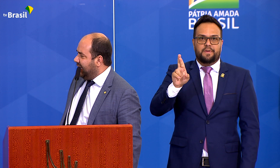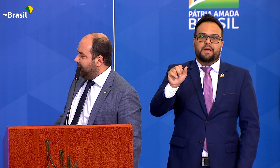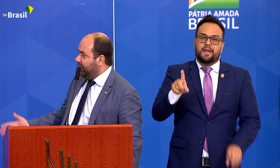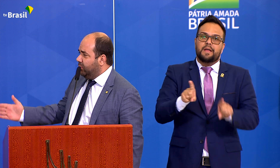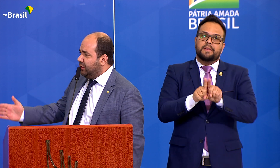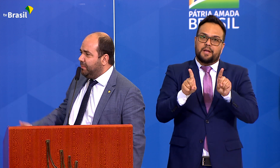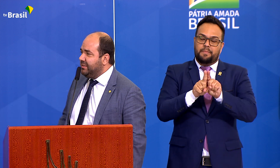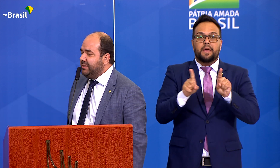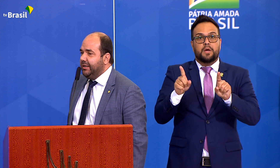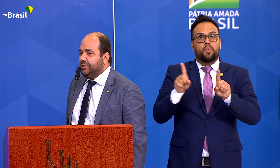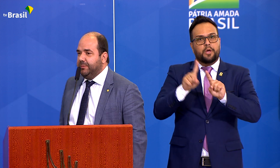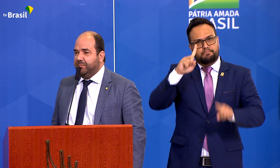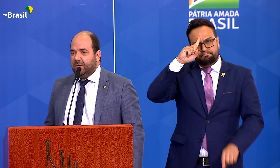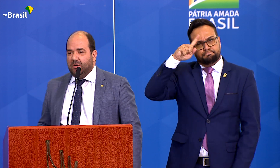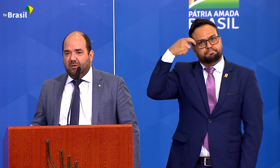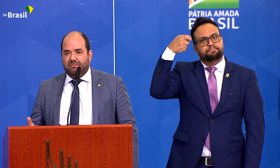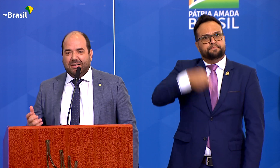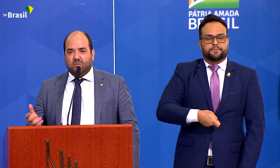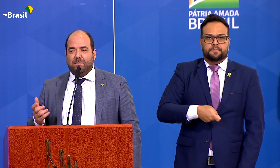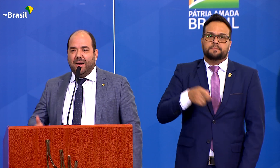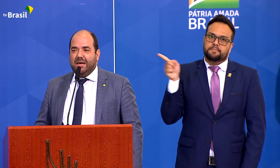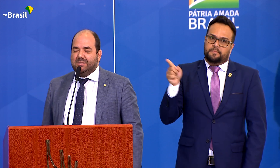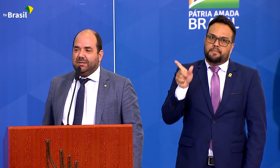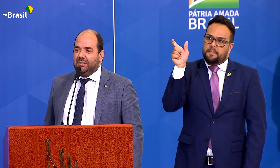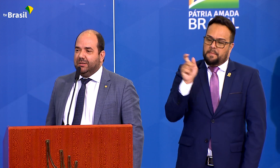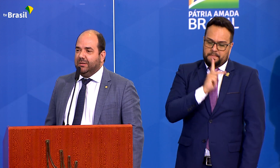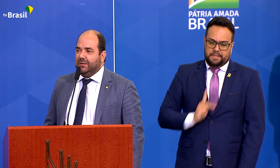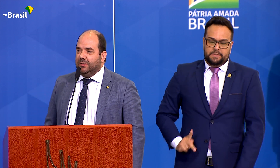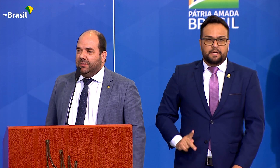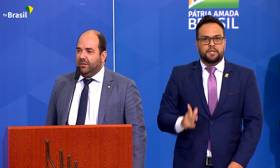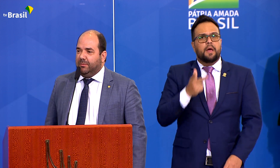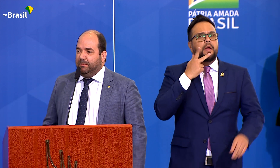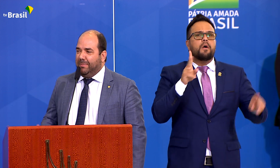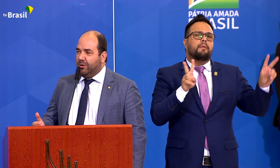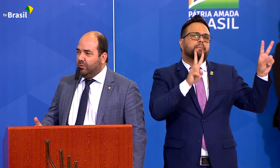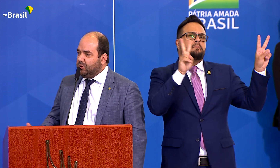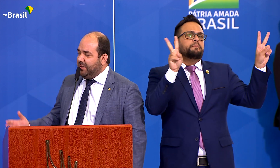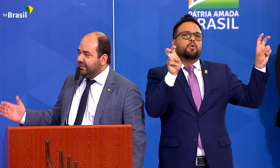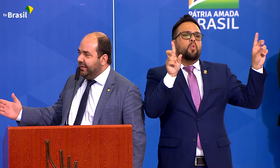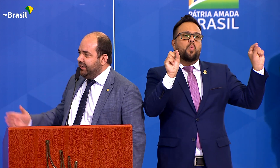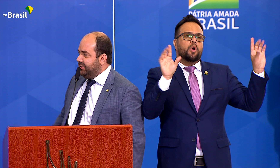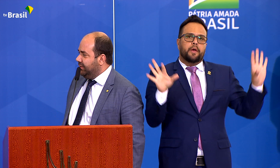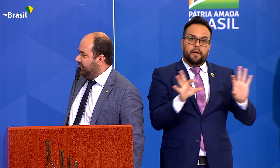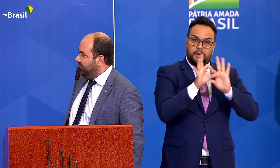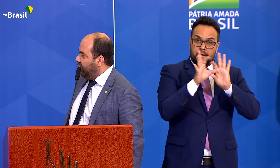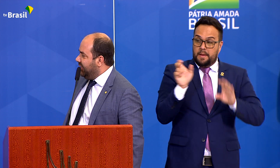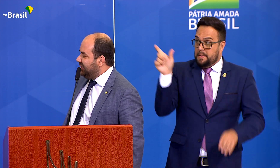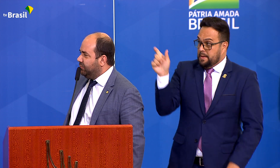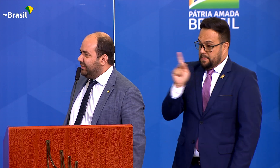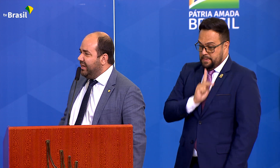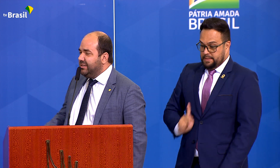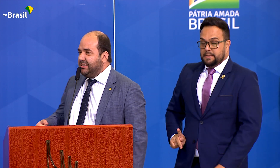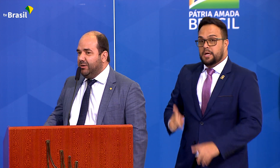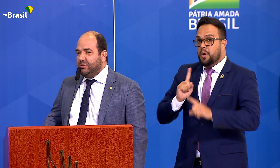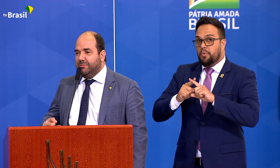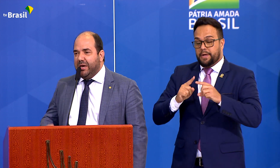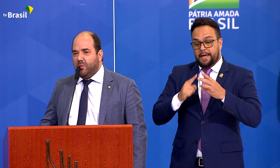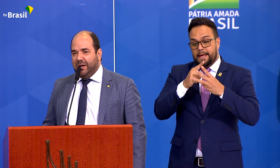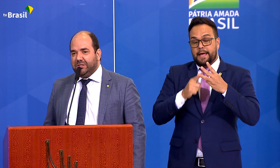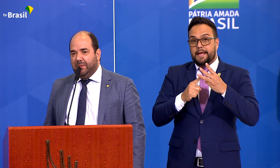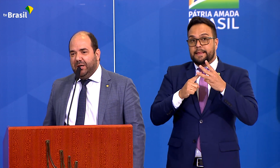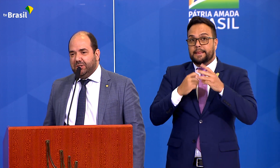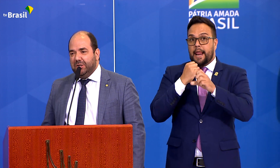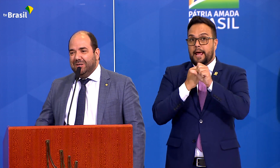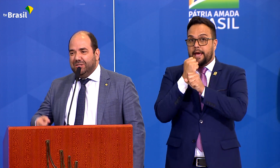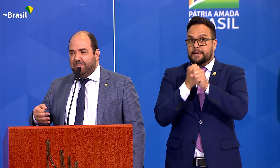sobre a medida adotada pelo nosso Presidente faça um parentes aqui para o nosso Presidente porque são três